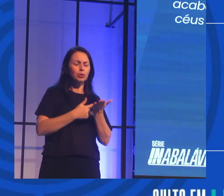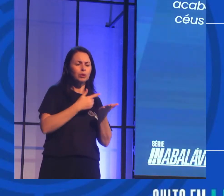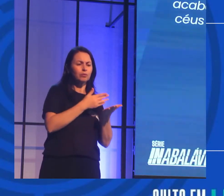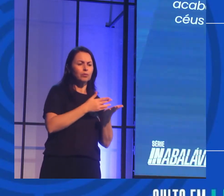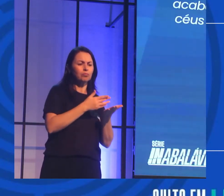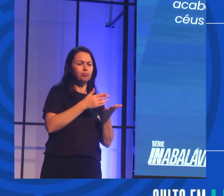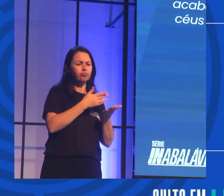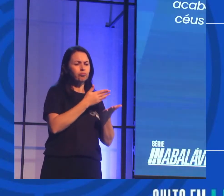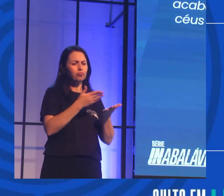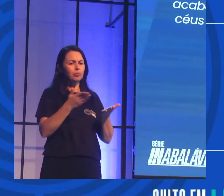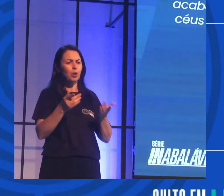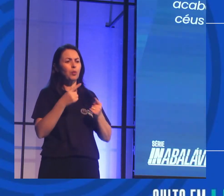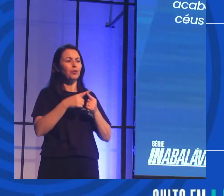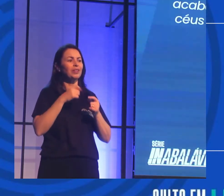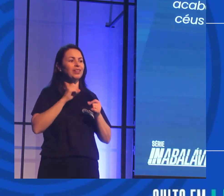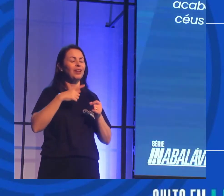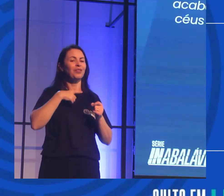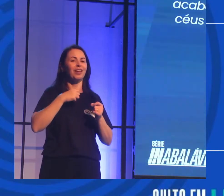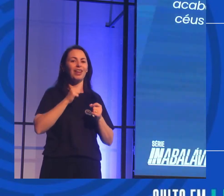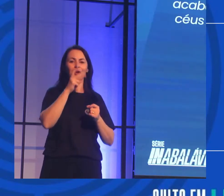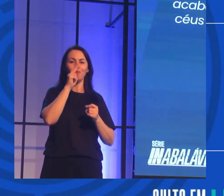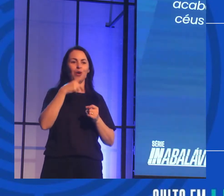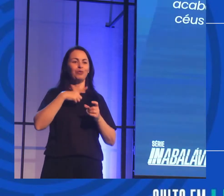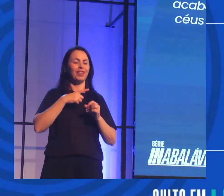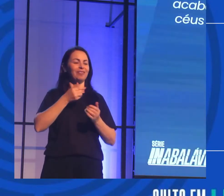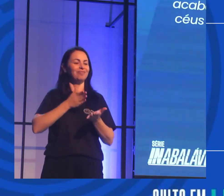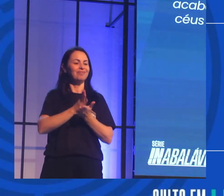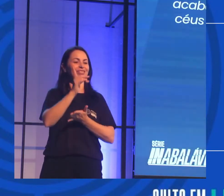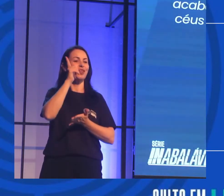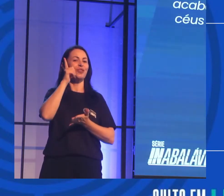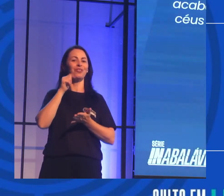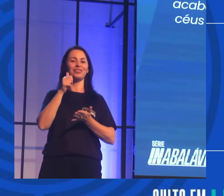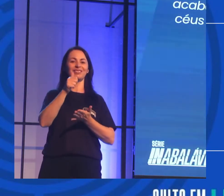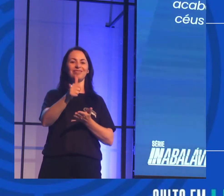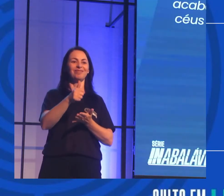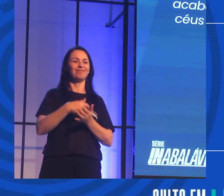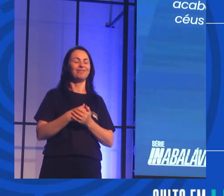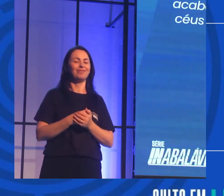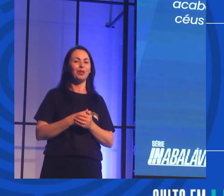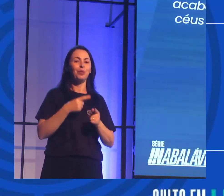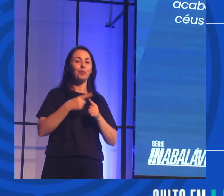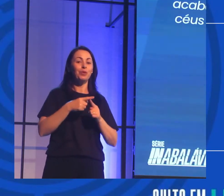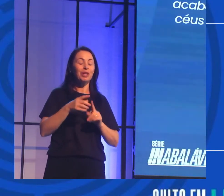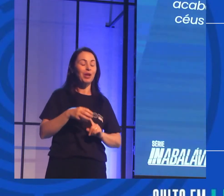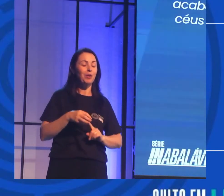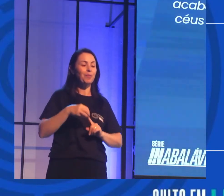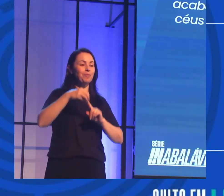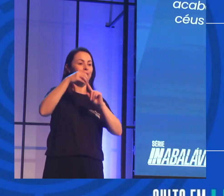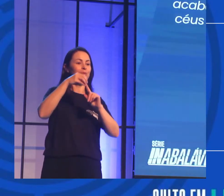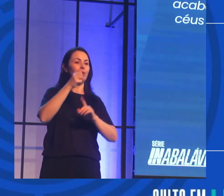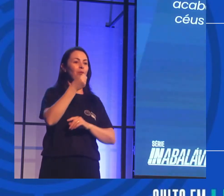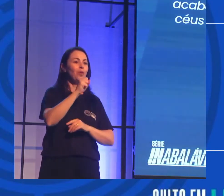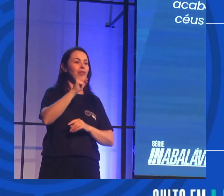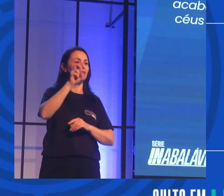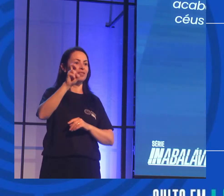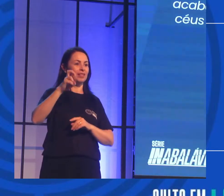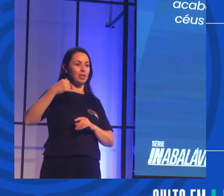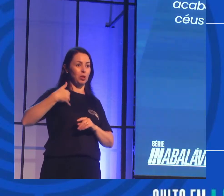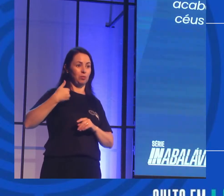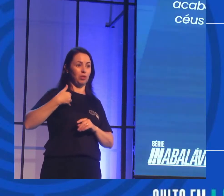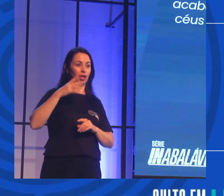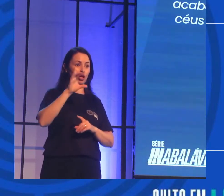Ele passa no teste. E a sua maior contribuição do mundo, gente, acontece com 85 anos de